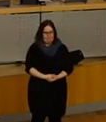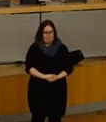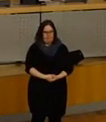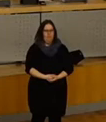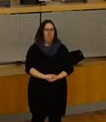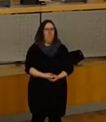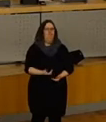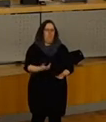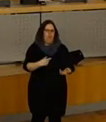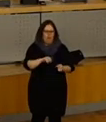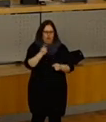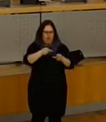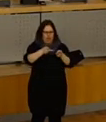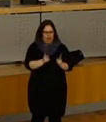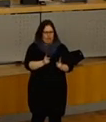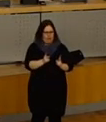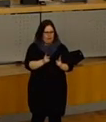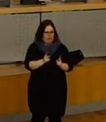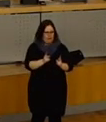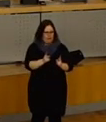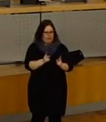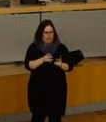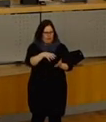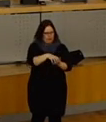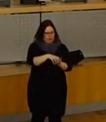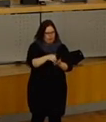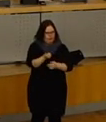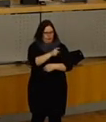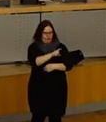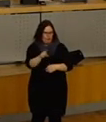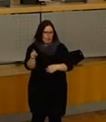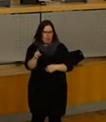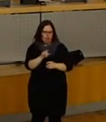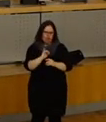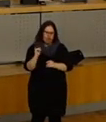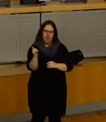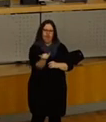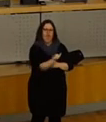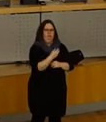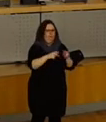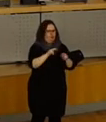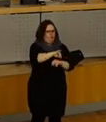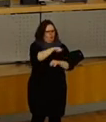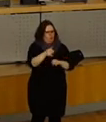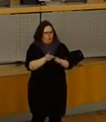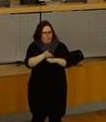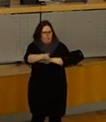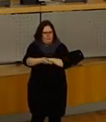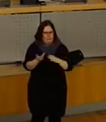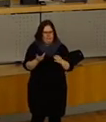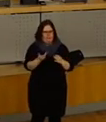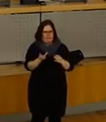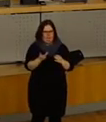wir haben nun in der stadt auf dieser einwöchigen reise verschiedene projekte besichtigt